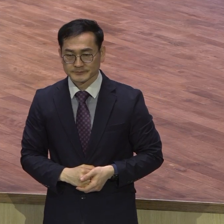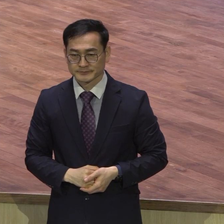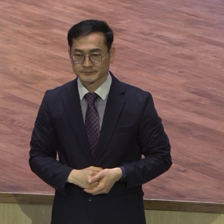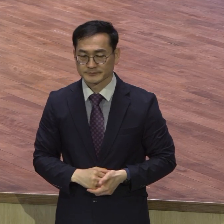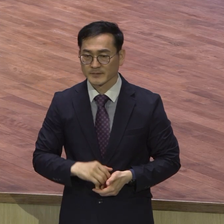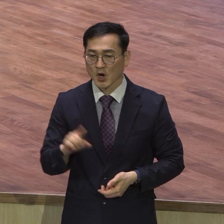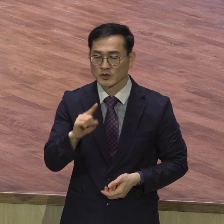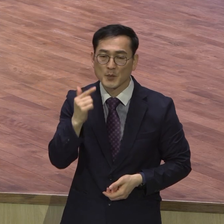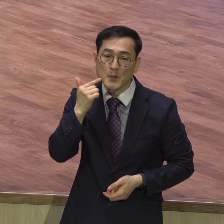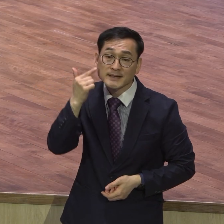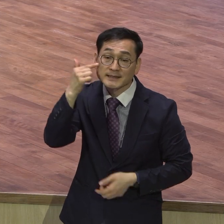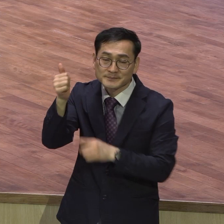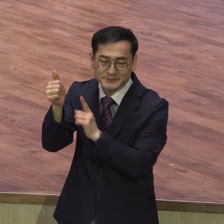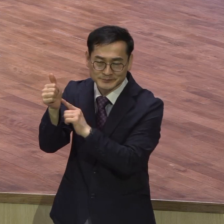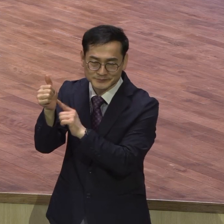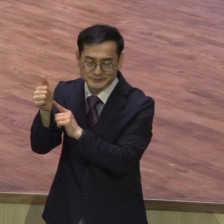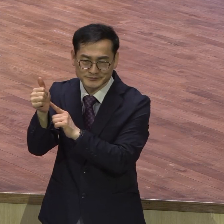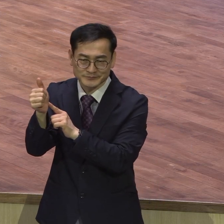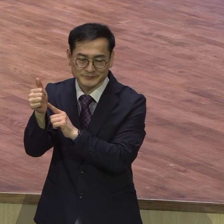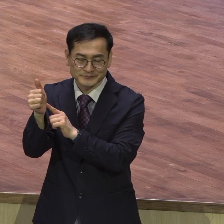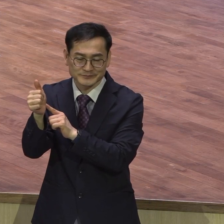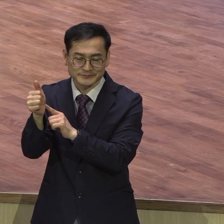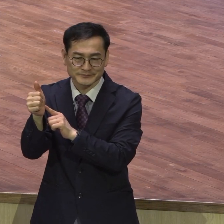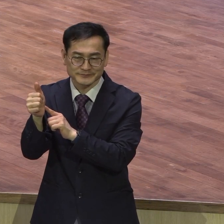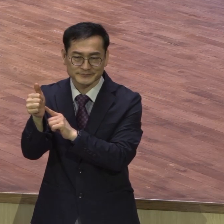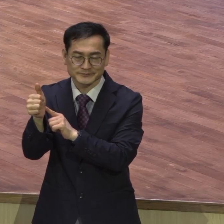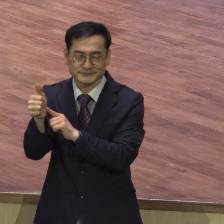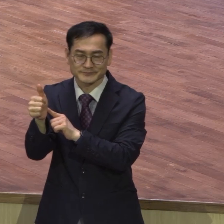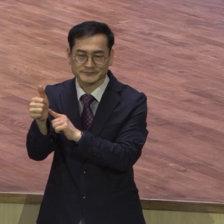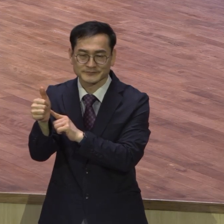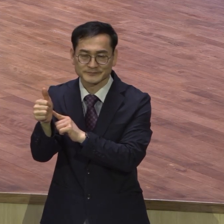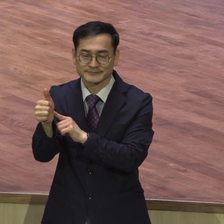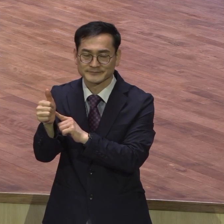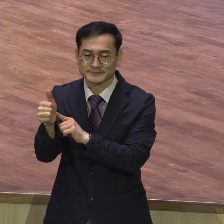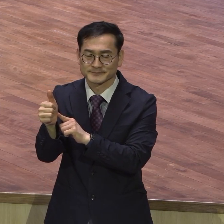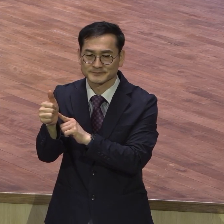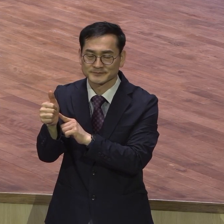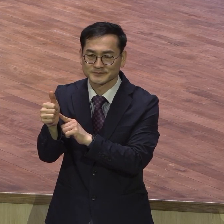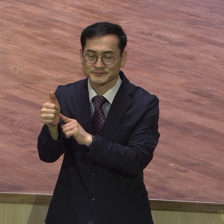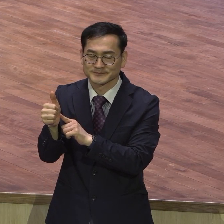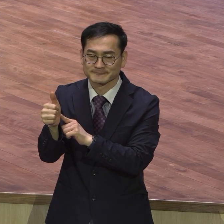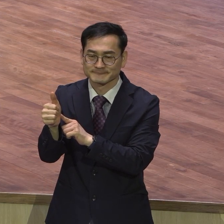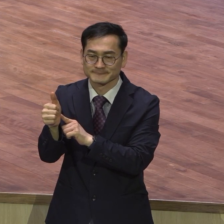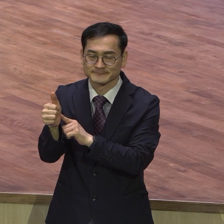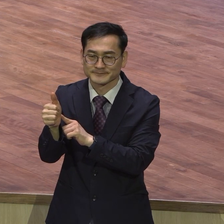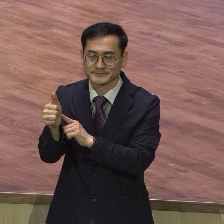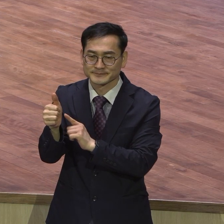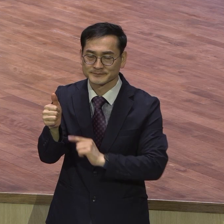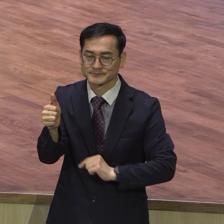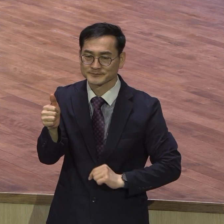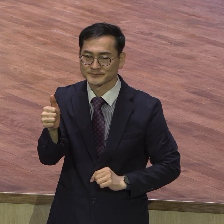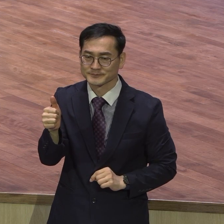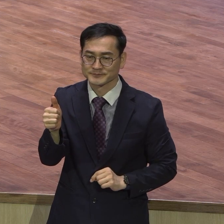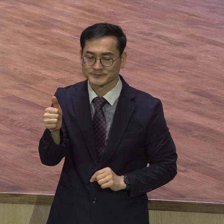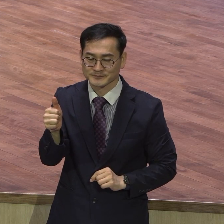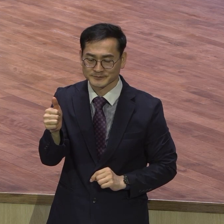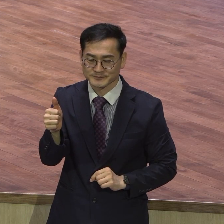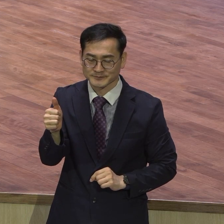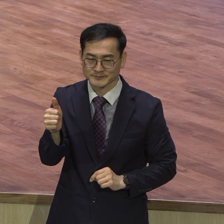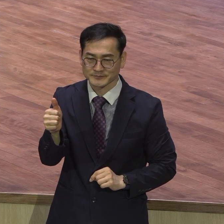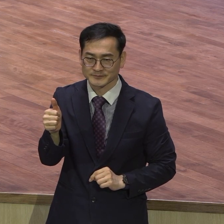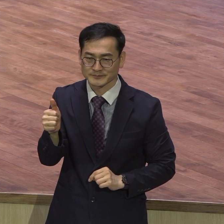목회자가 자신이 목회를 하는 목회 자기 목회를 소위 말해서